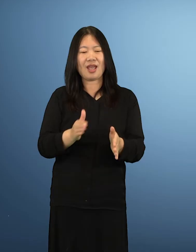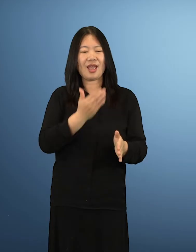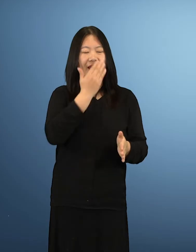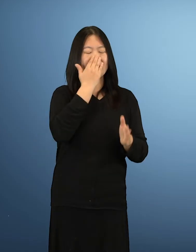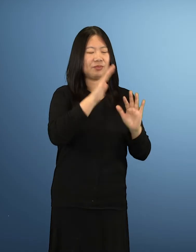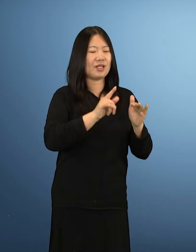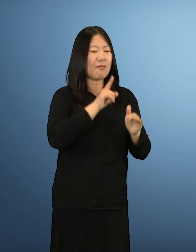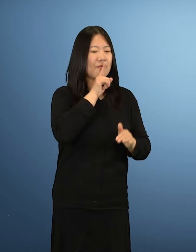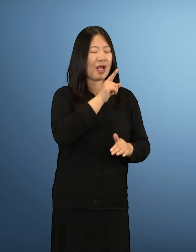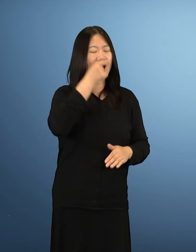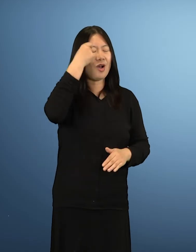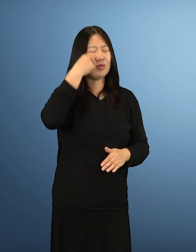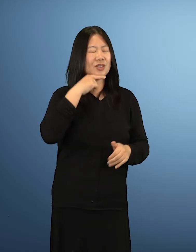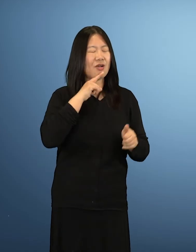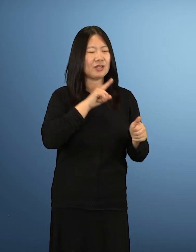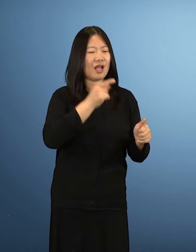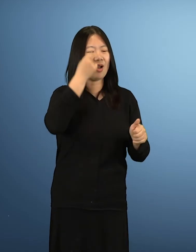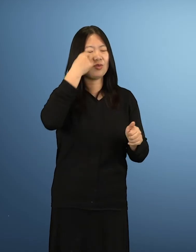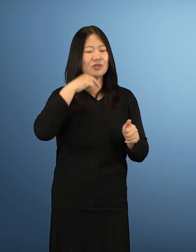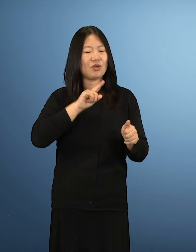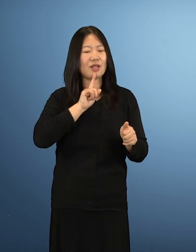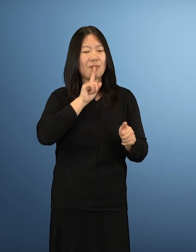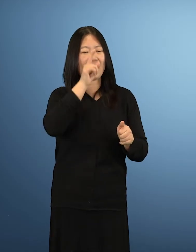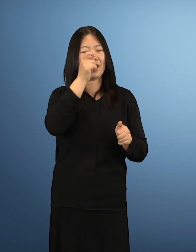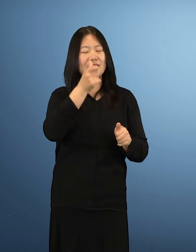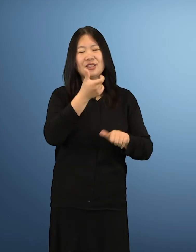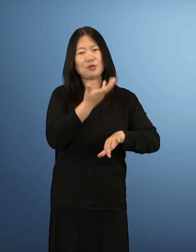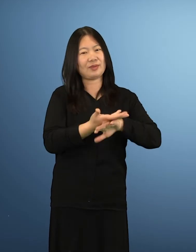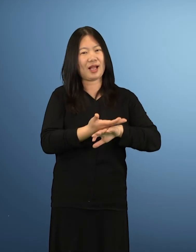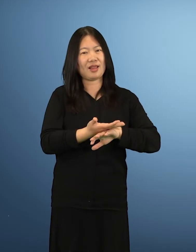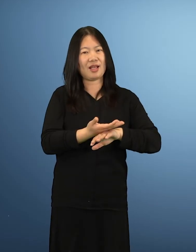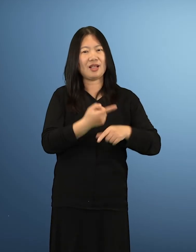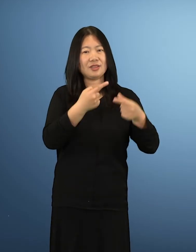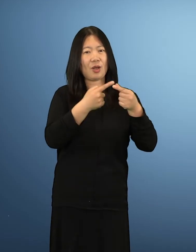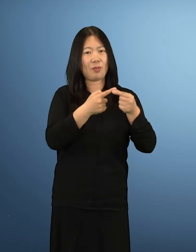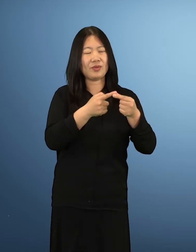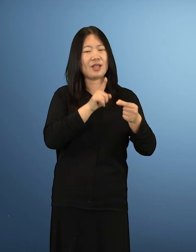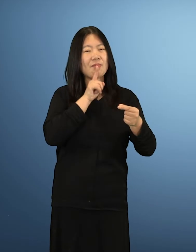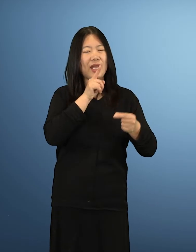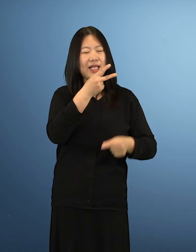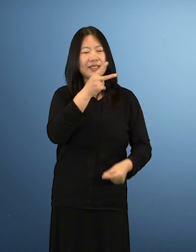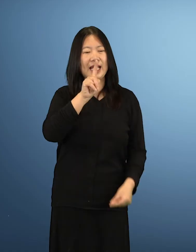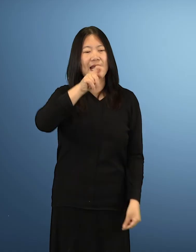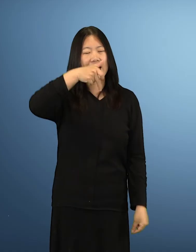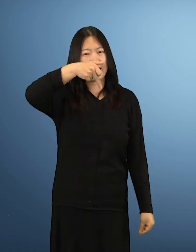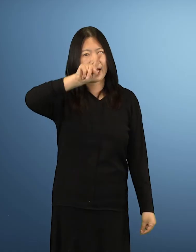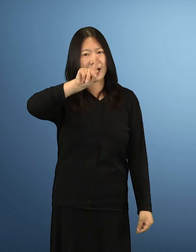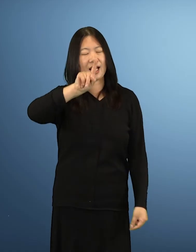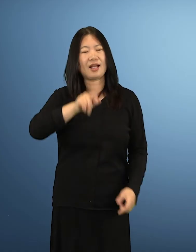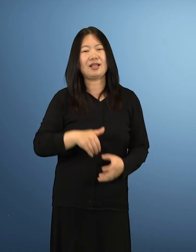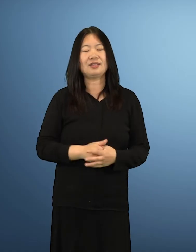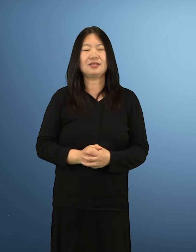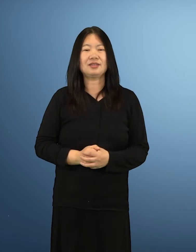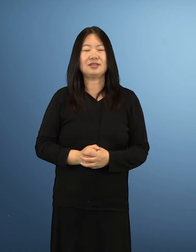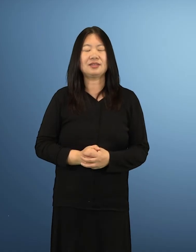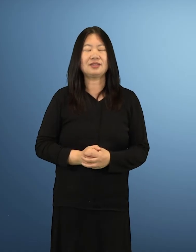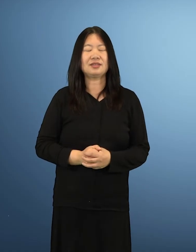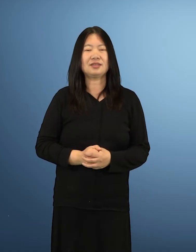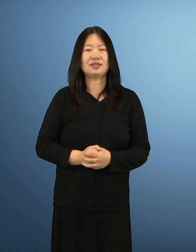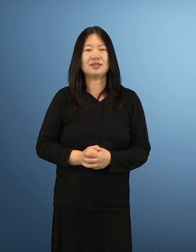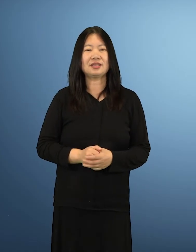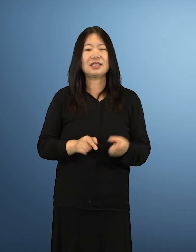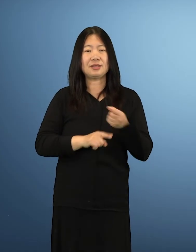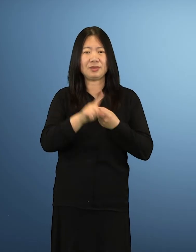말은 이 울지어다가 달라요. 앞에 말이 바카로 돼 있어요. 바카는 말